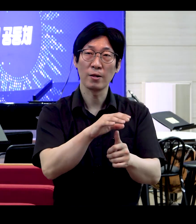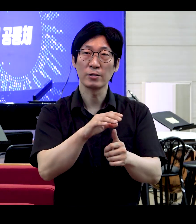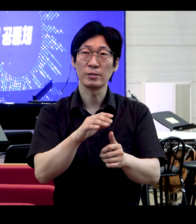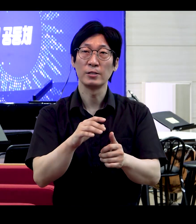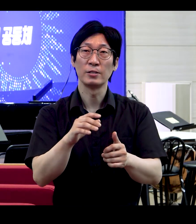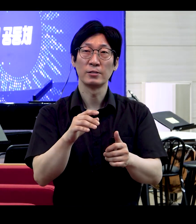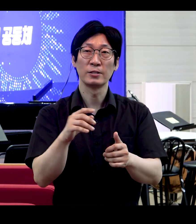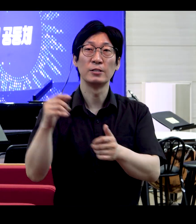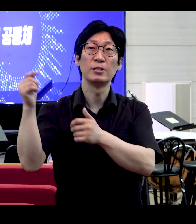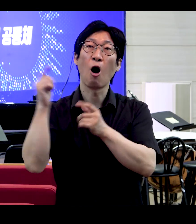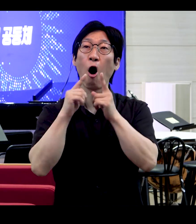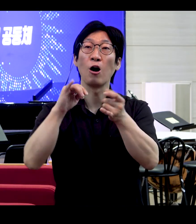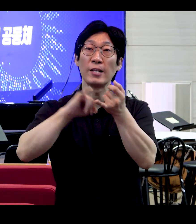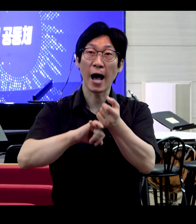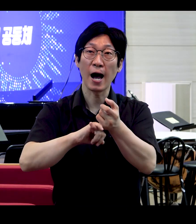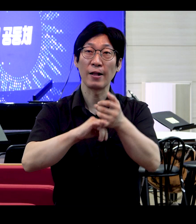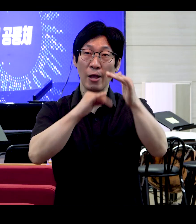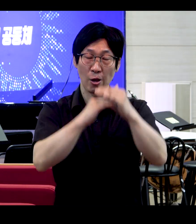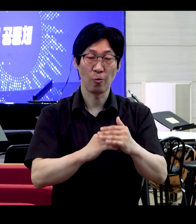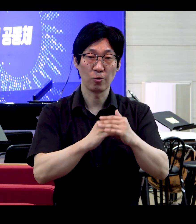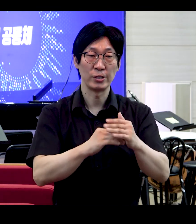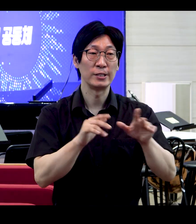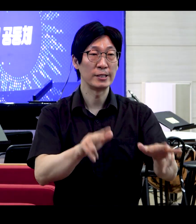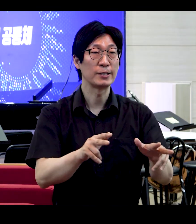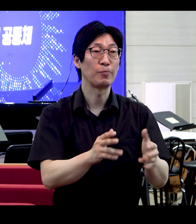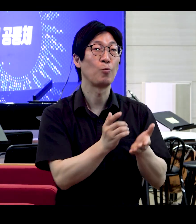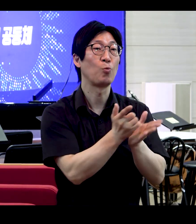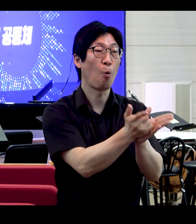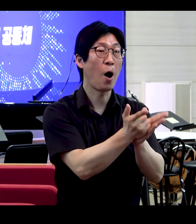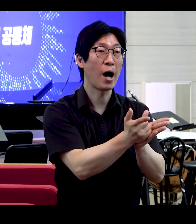지금 붙들고 수행하고 있는 이야기예요.